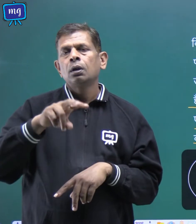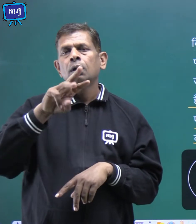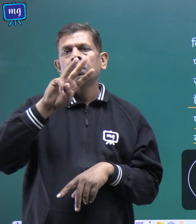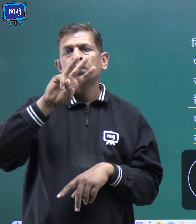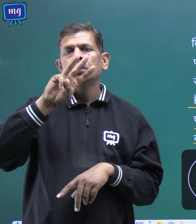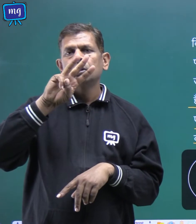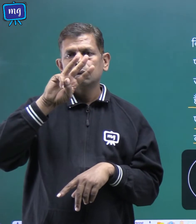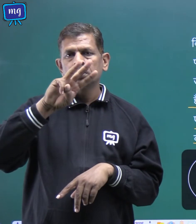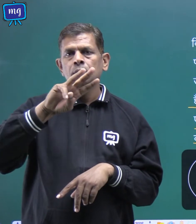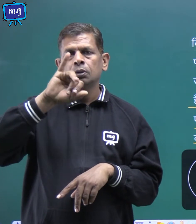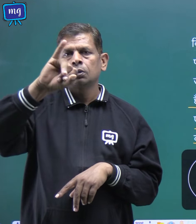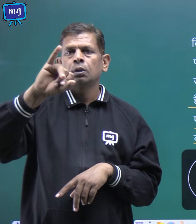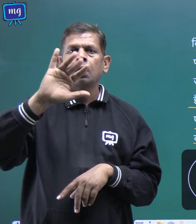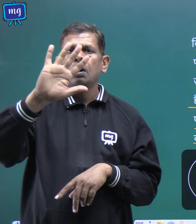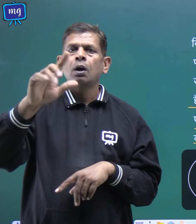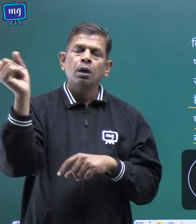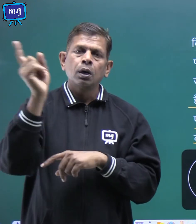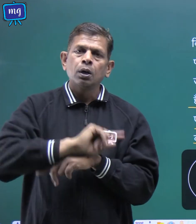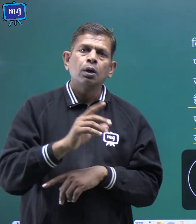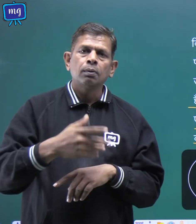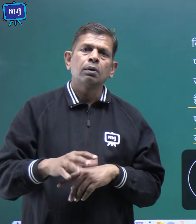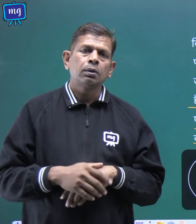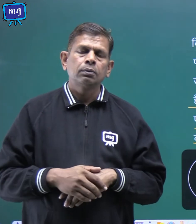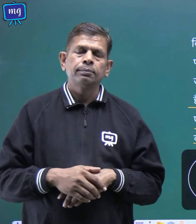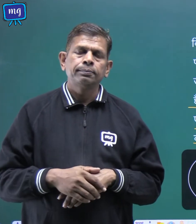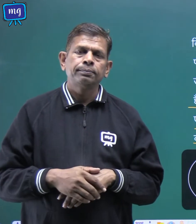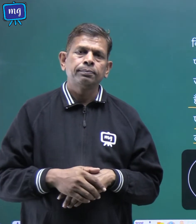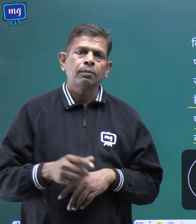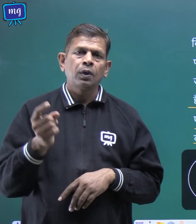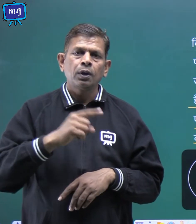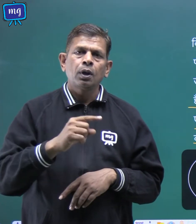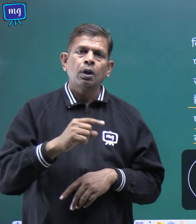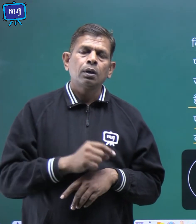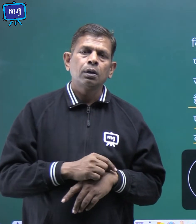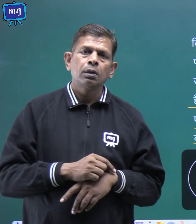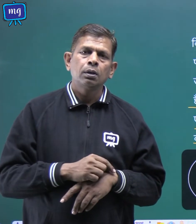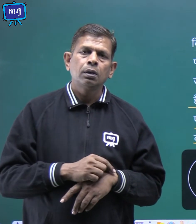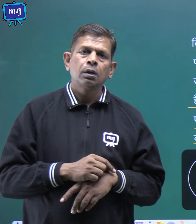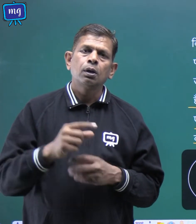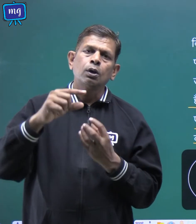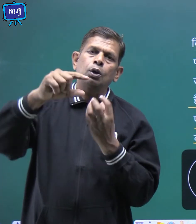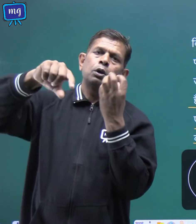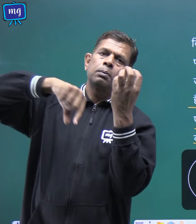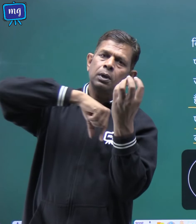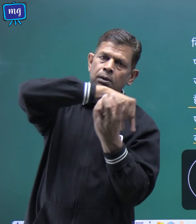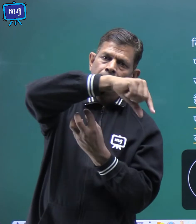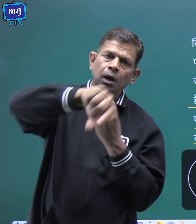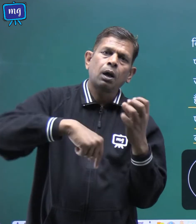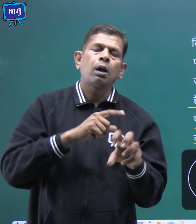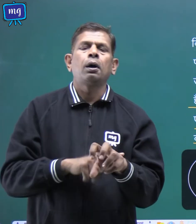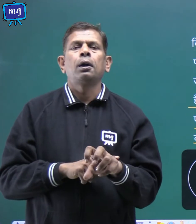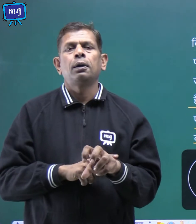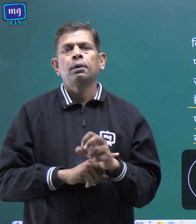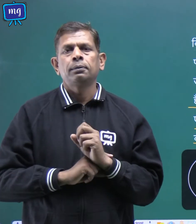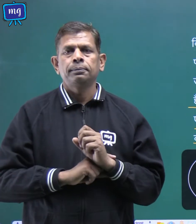से 1/4 दिनों में। तो यह उसका परिक्रमण काल कहलाता